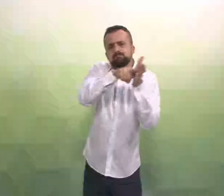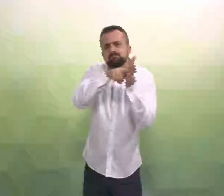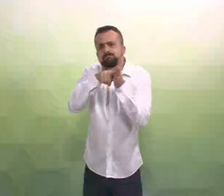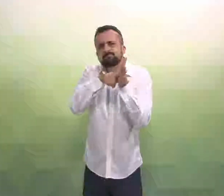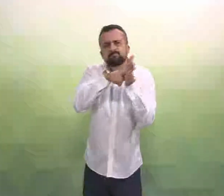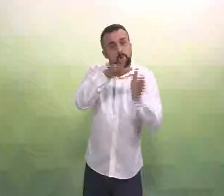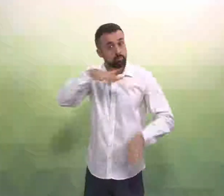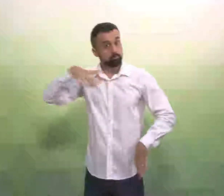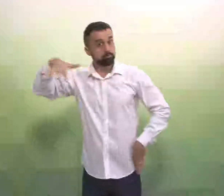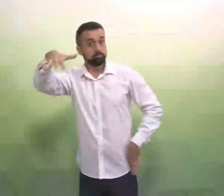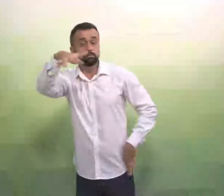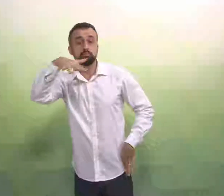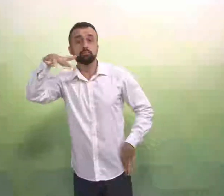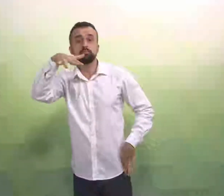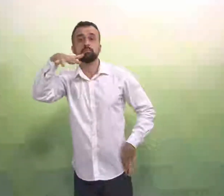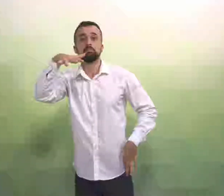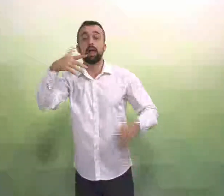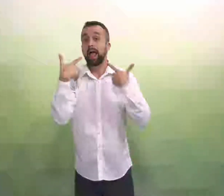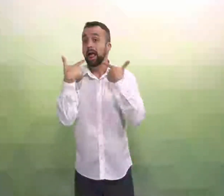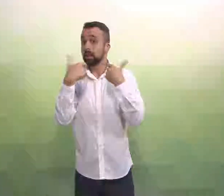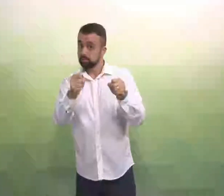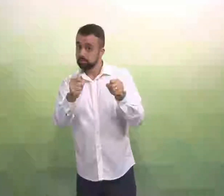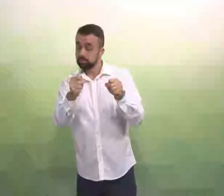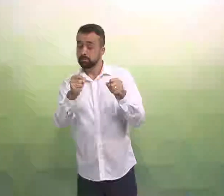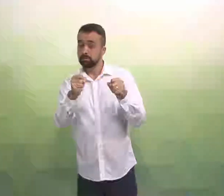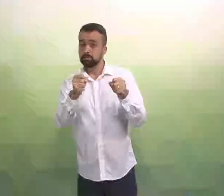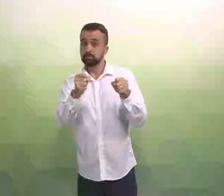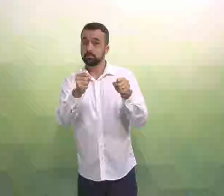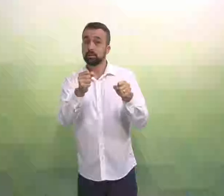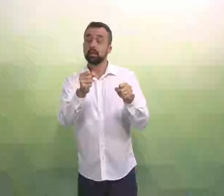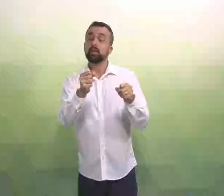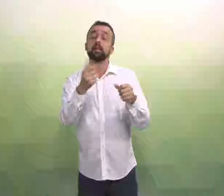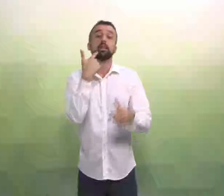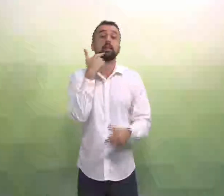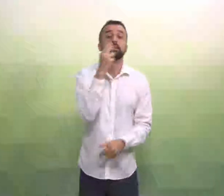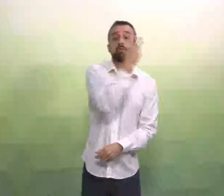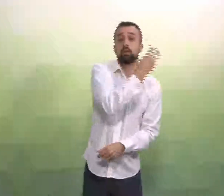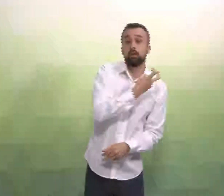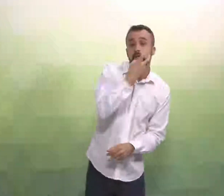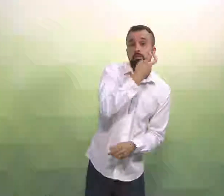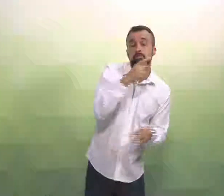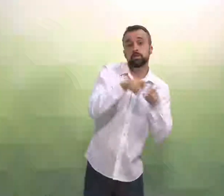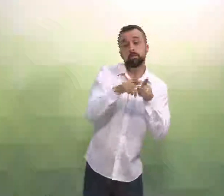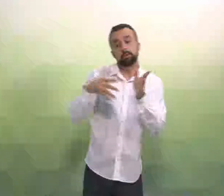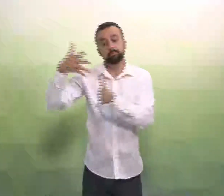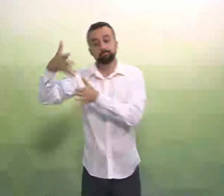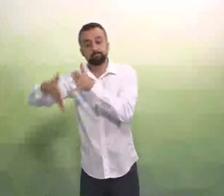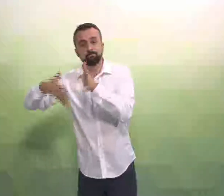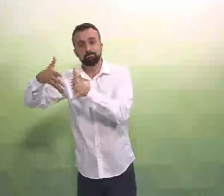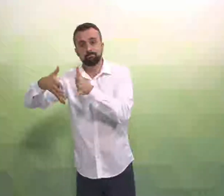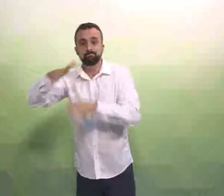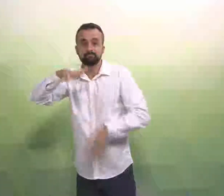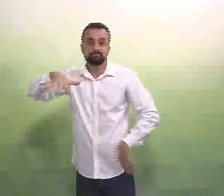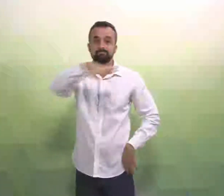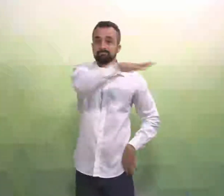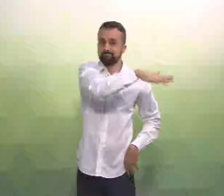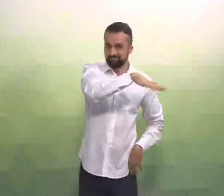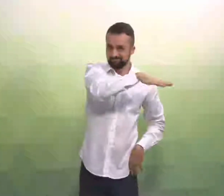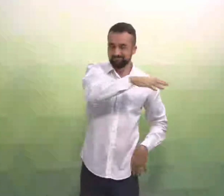Portanto, meu foco de pesquisa, de forma geral, é a linguística, tanto das línguas orais como